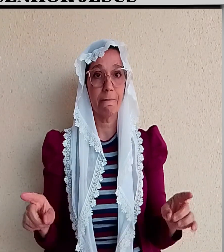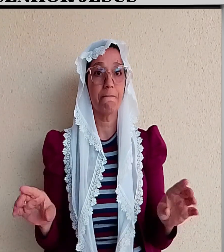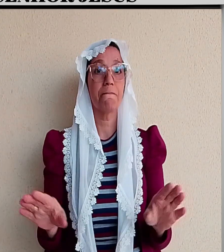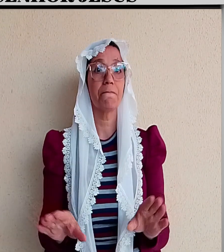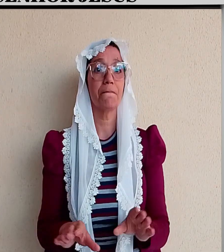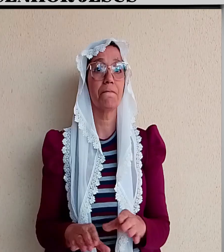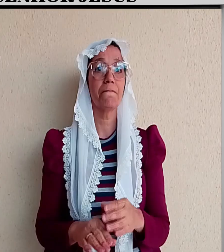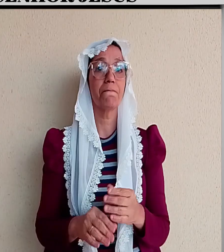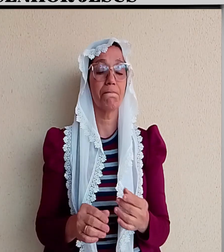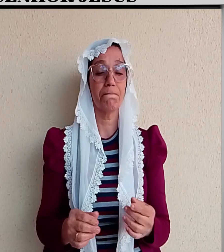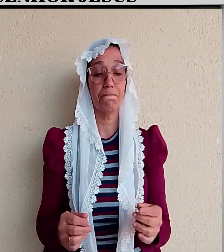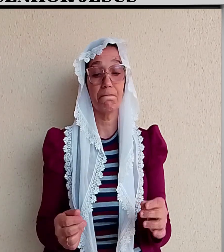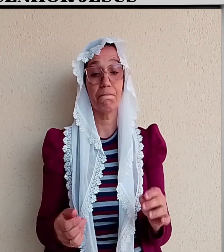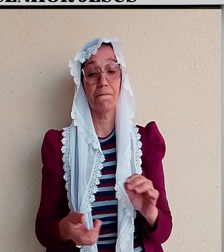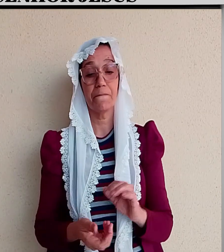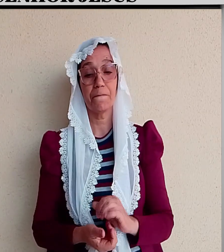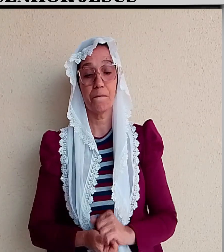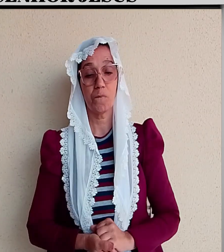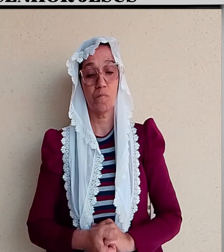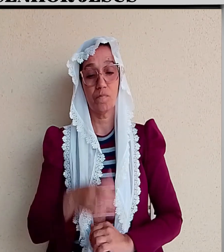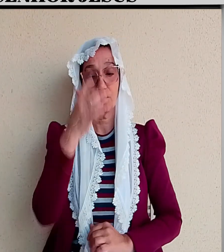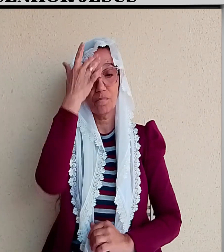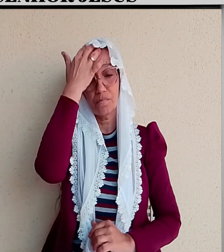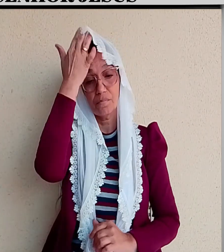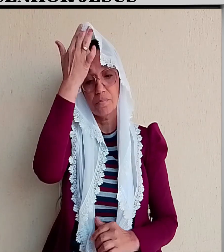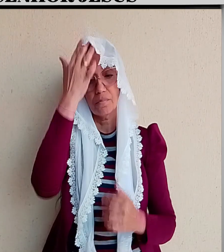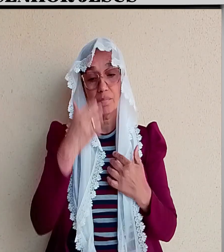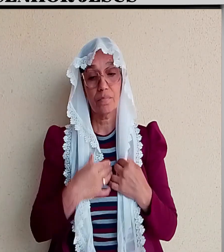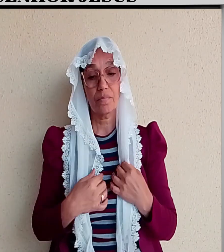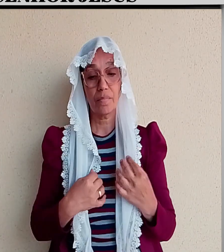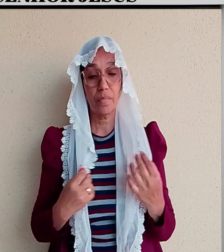Ó Deus de amor e graça e poder.